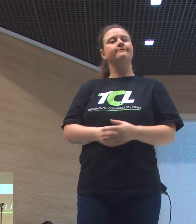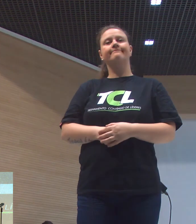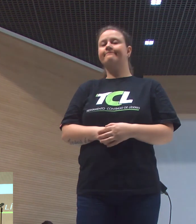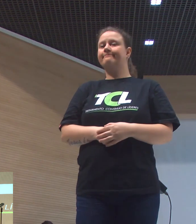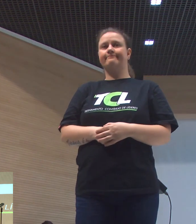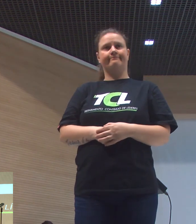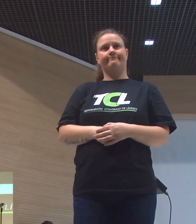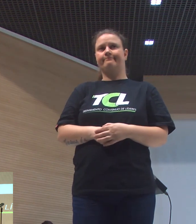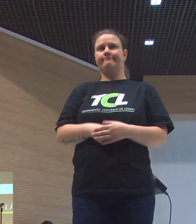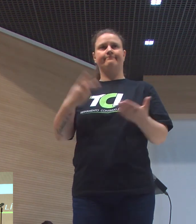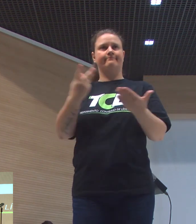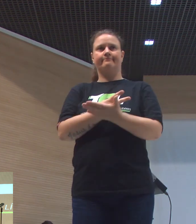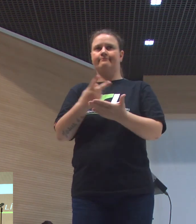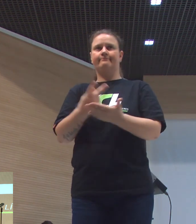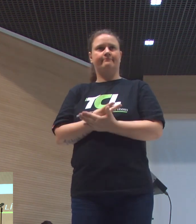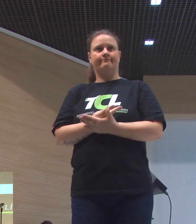e eles são